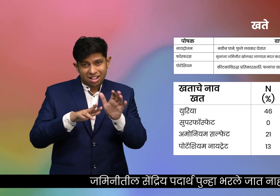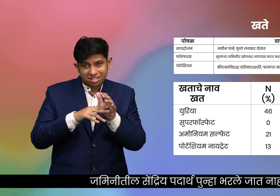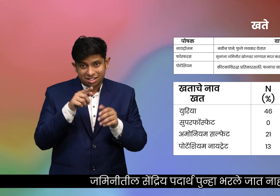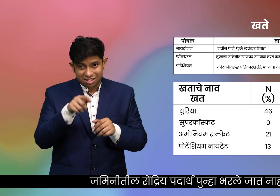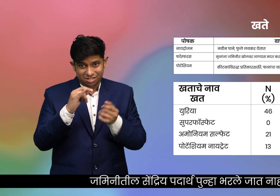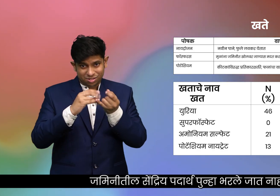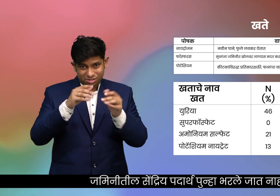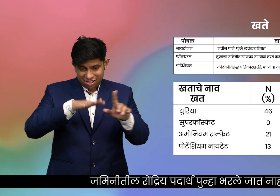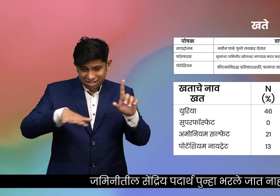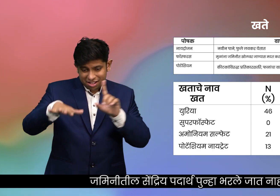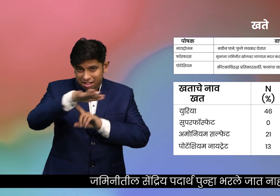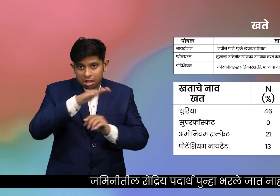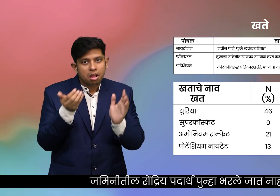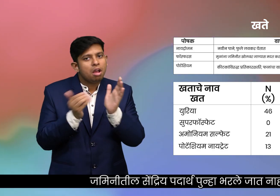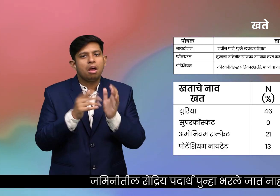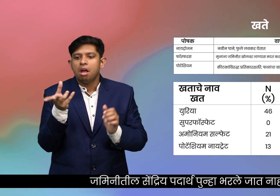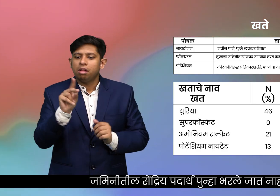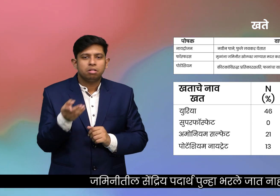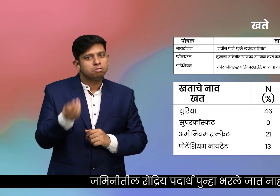जमिनीतील सेंद्रिय पदार्थ पुन्हा भरले जात नाही.